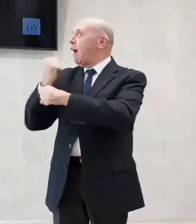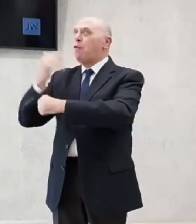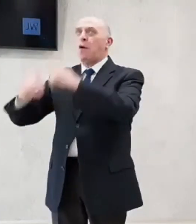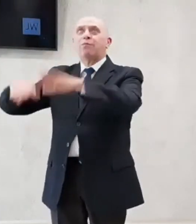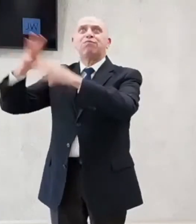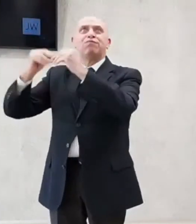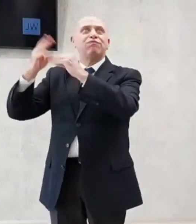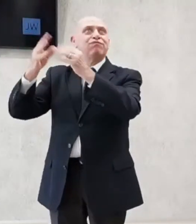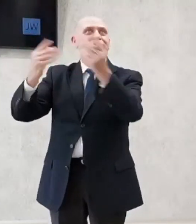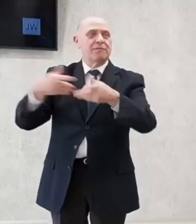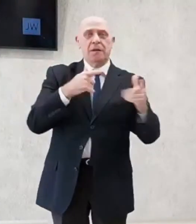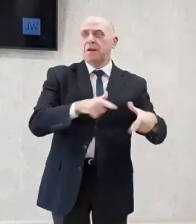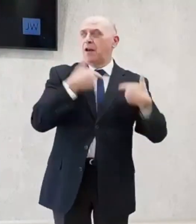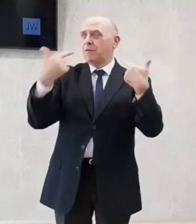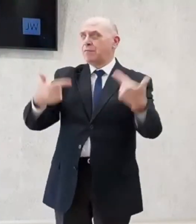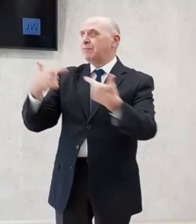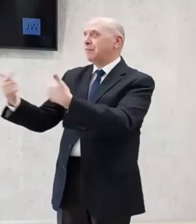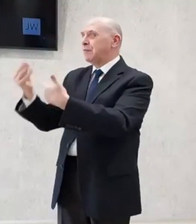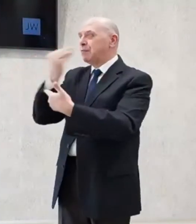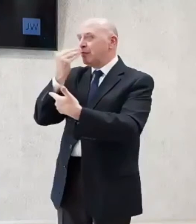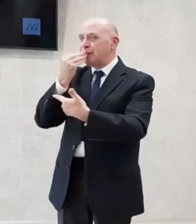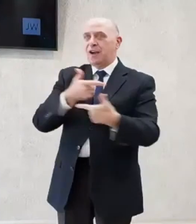poterci cibarsi